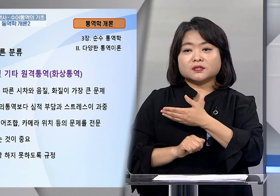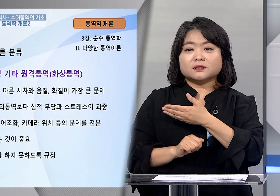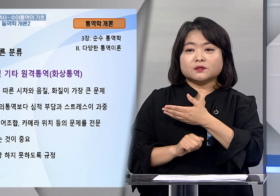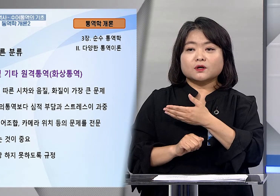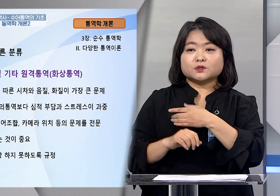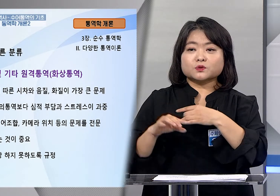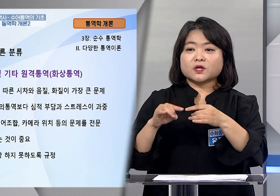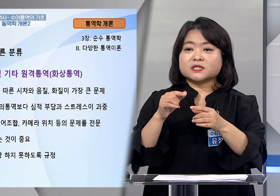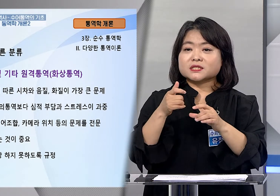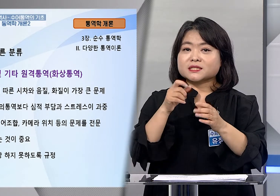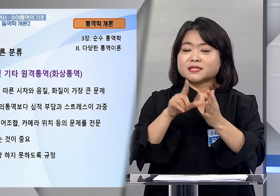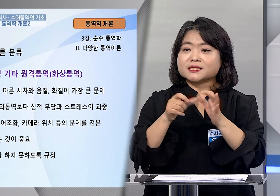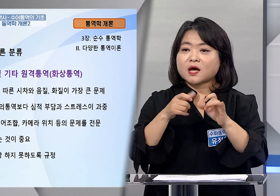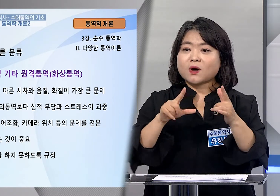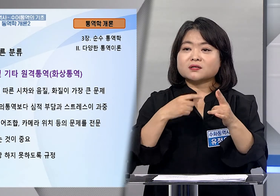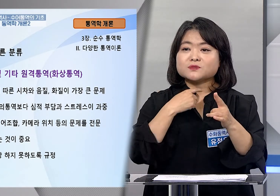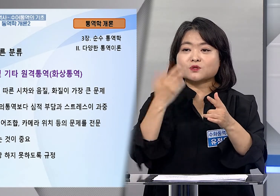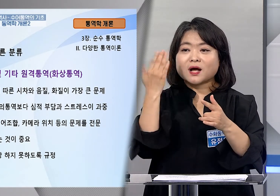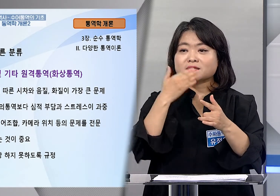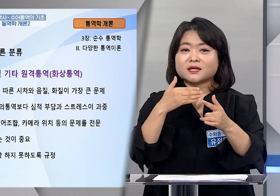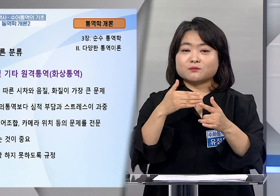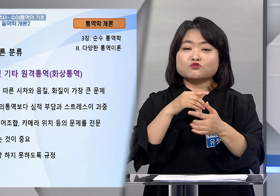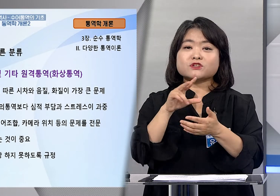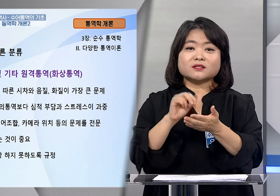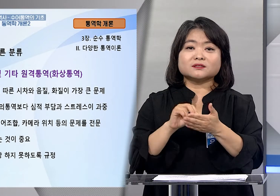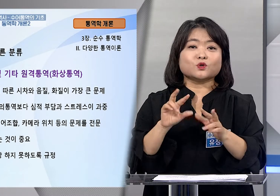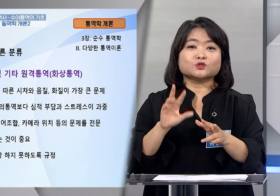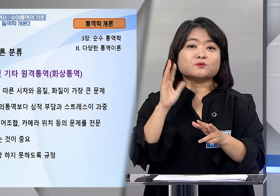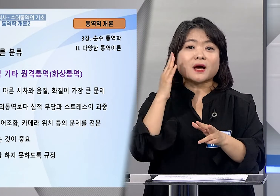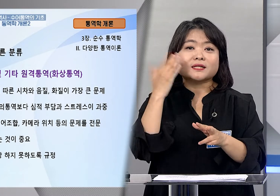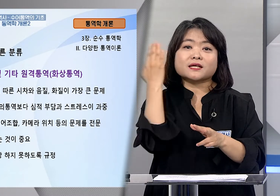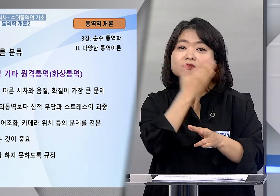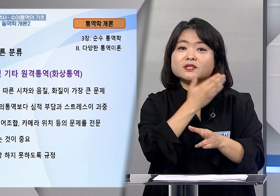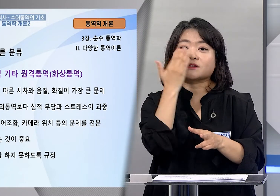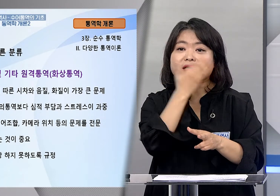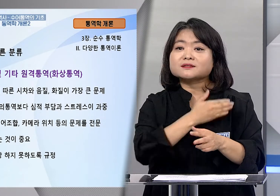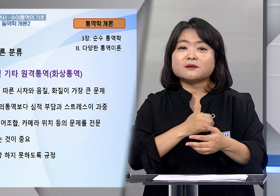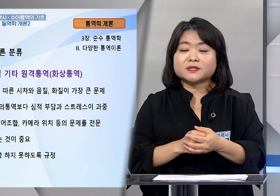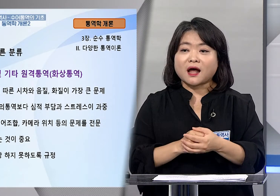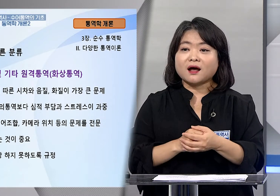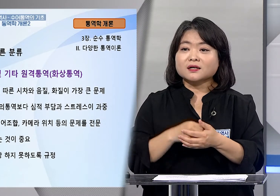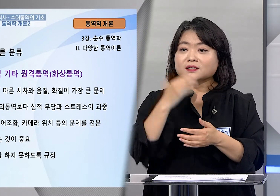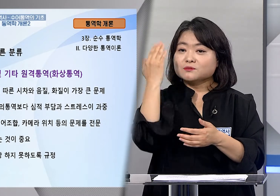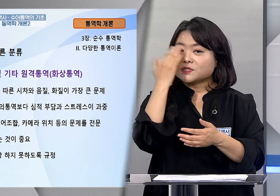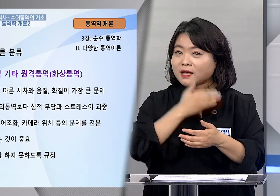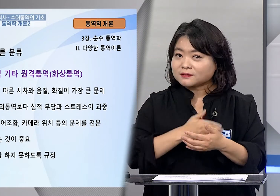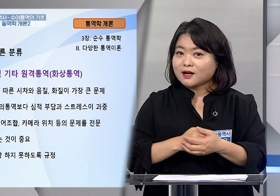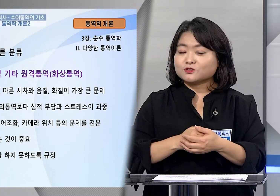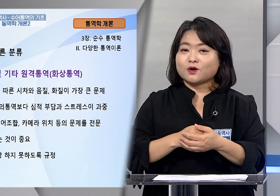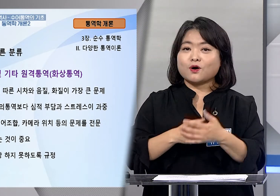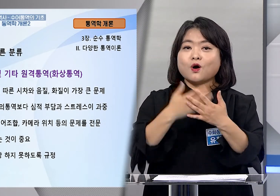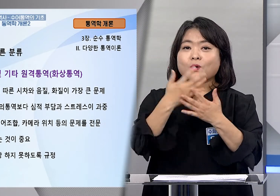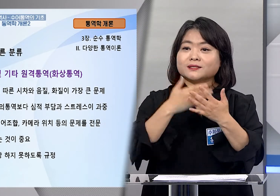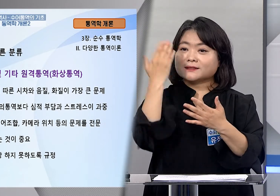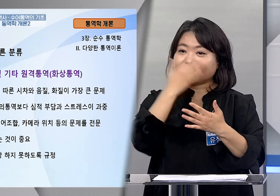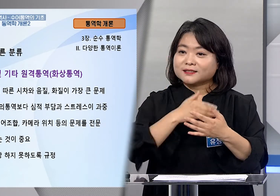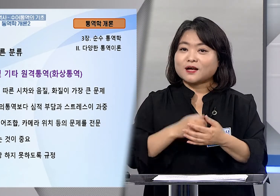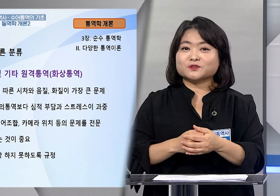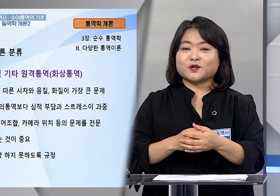전송의 시차와 음질 화질의 문제는 요즘은 많이 개선돼서 깨끗합니다. 음질 깨끗하고요. 화질 깨끗하고요.